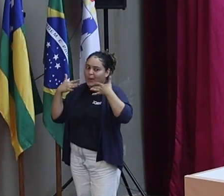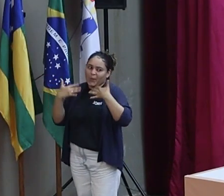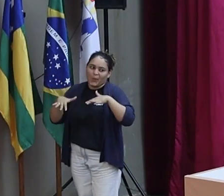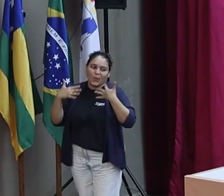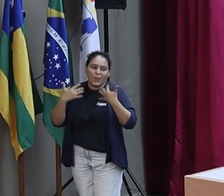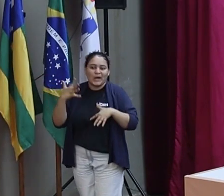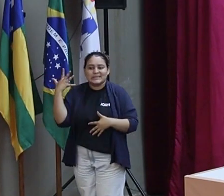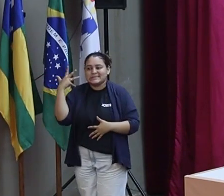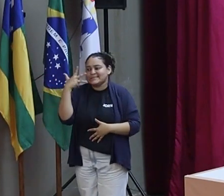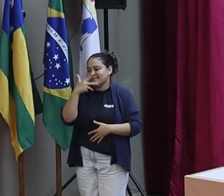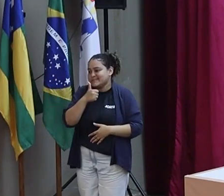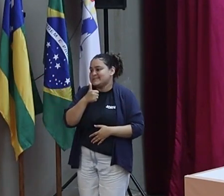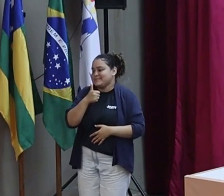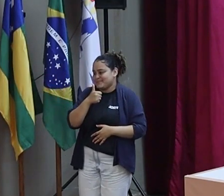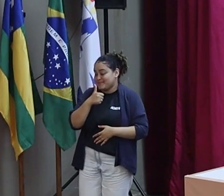a gente